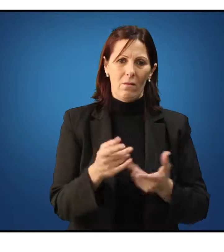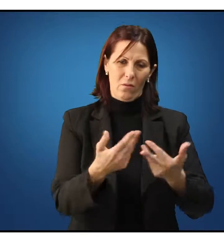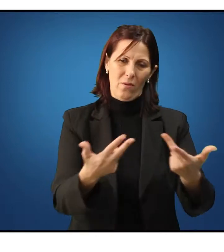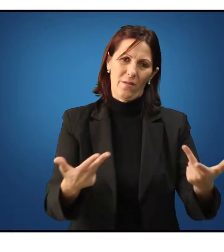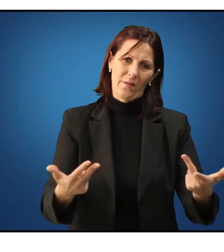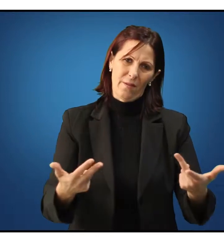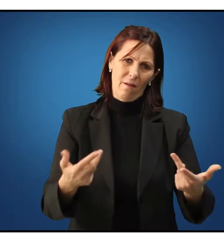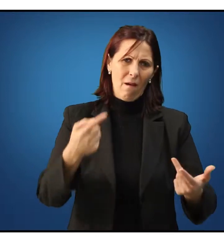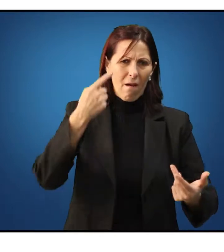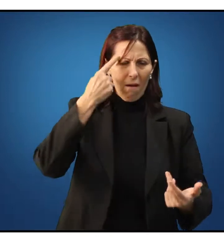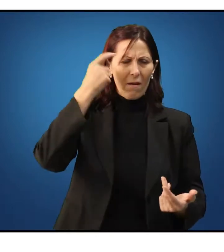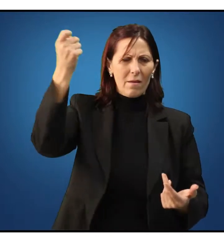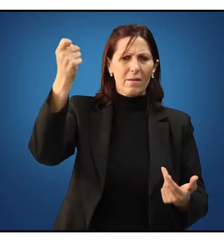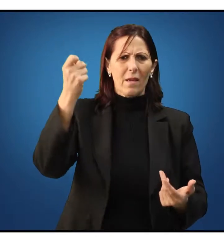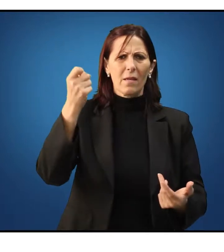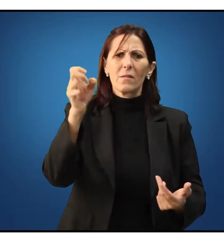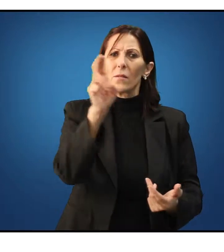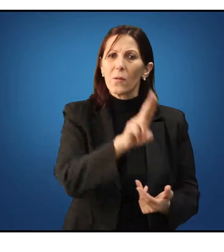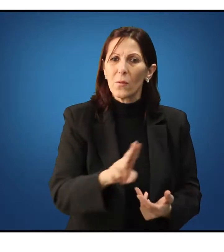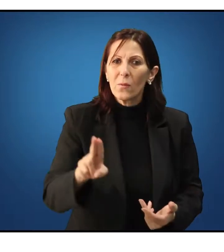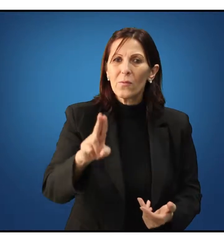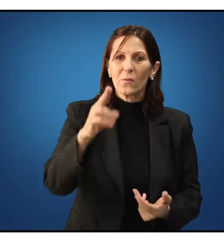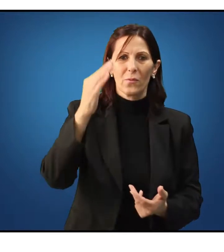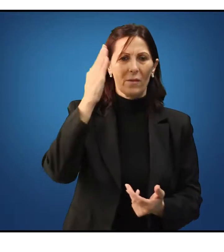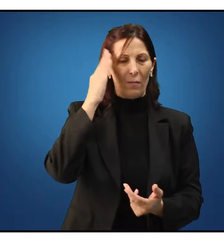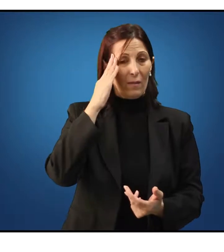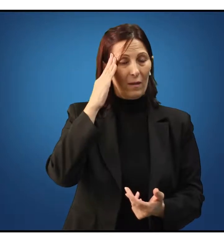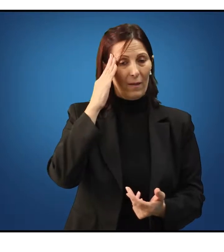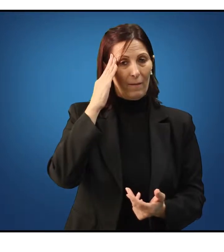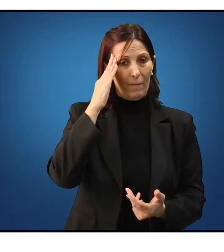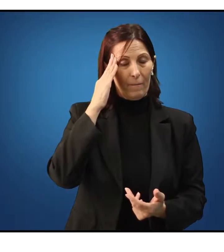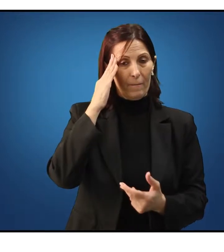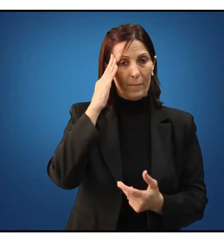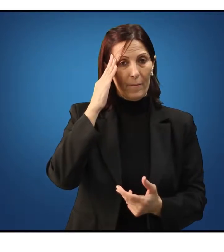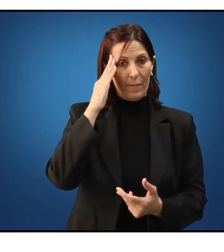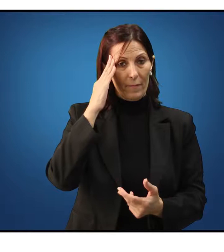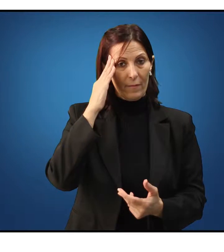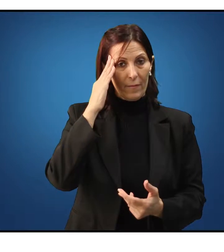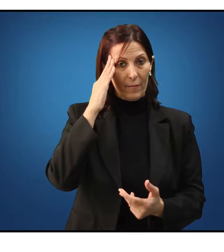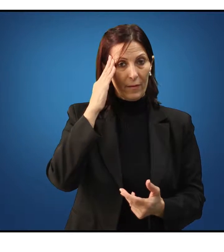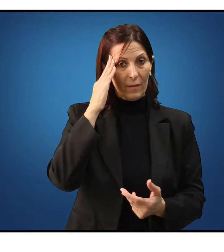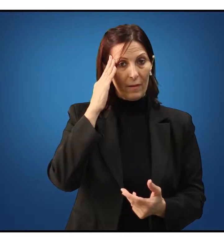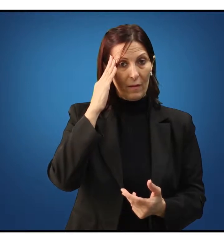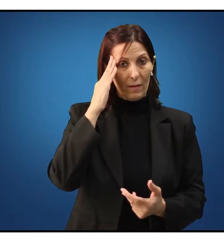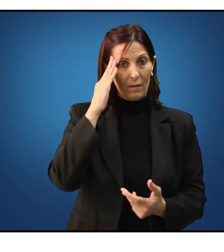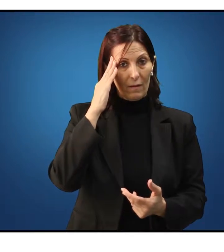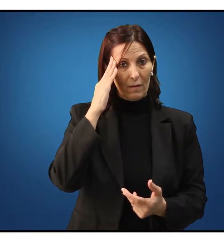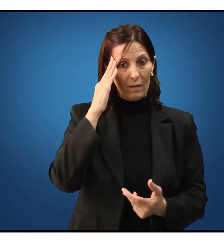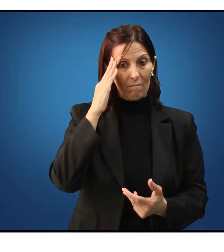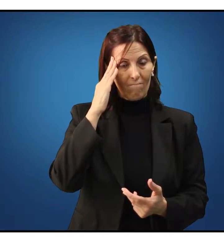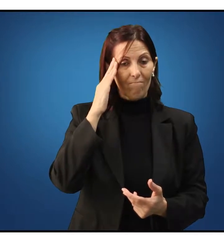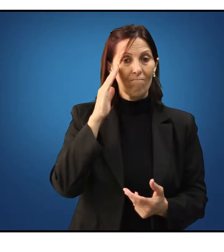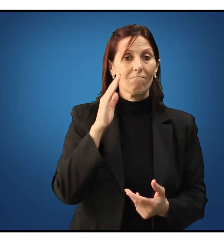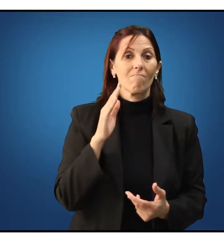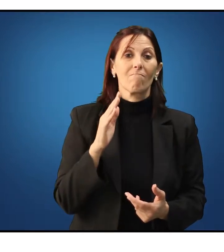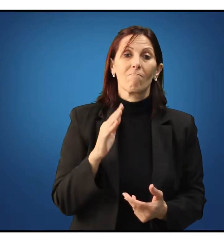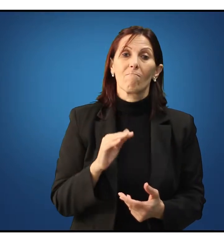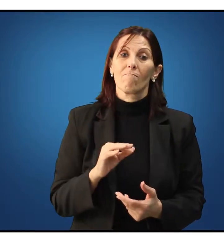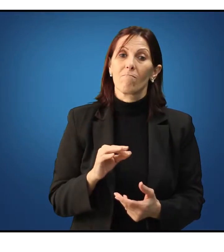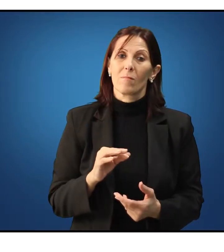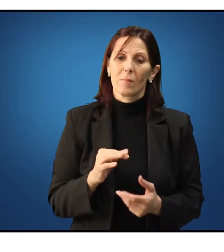de utilidade do saber é que está na